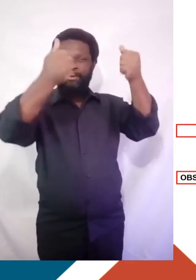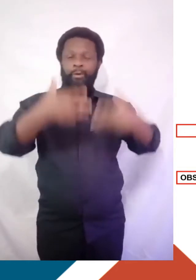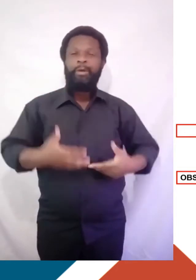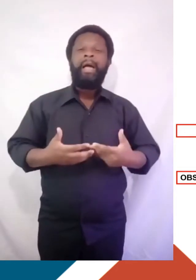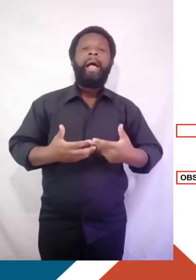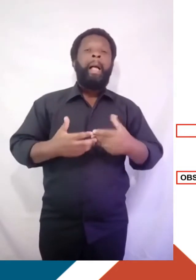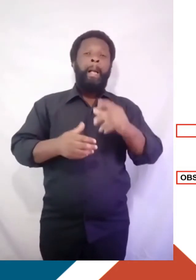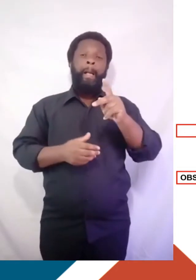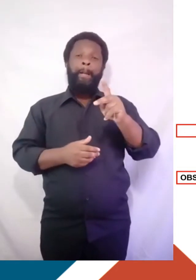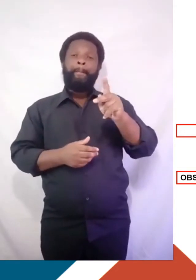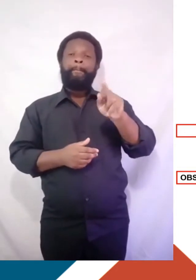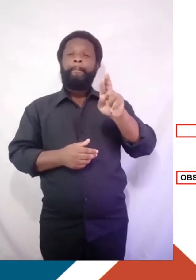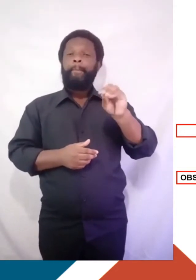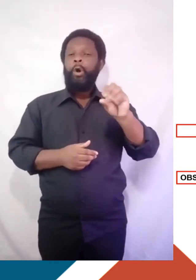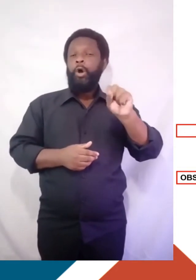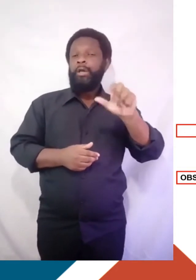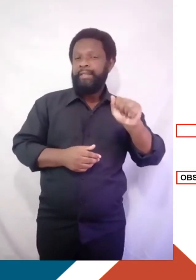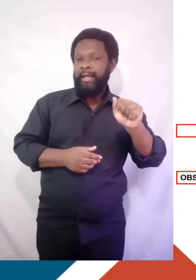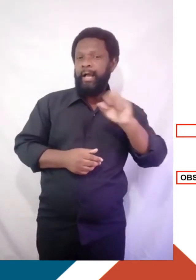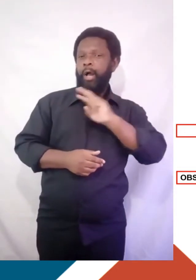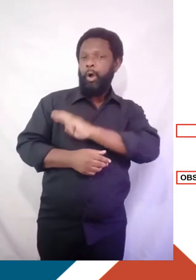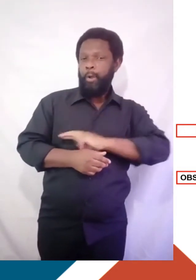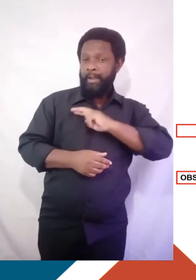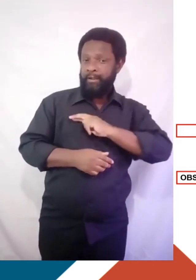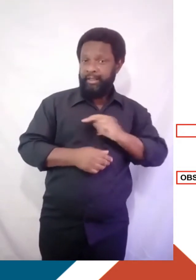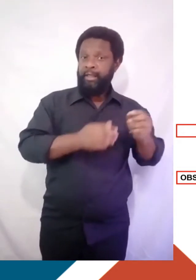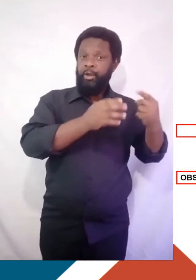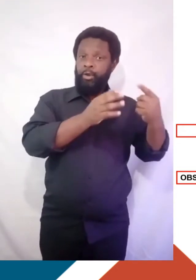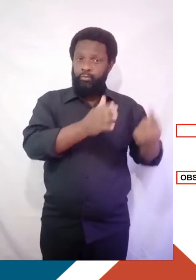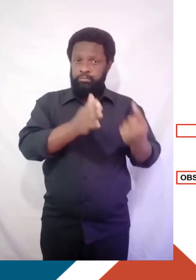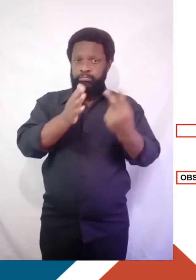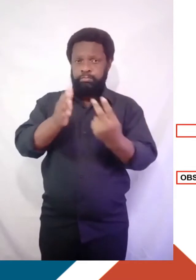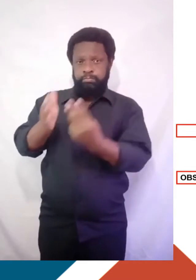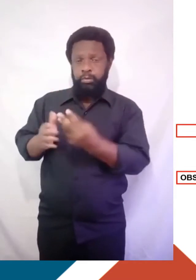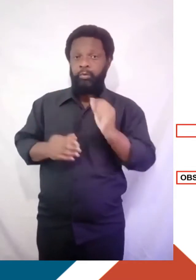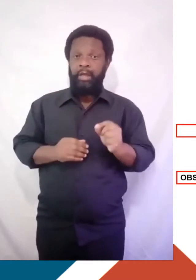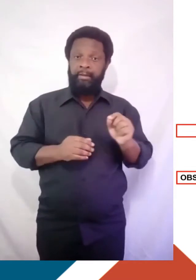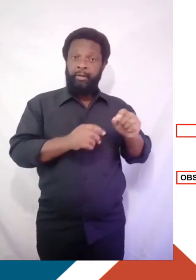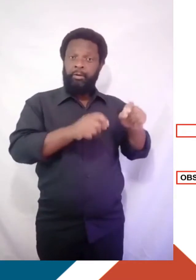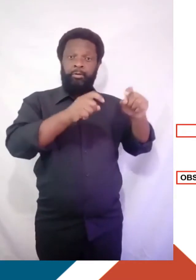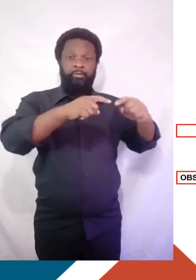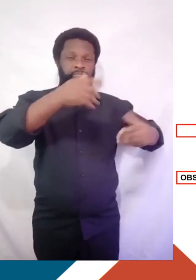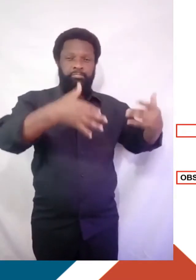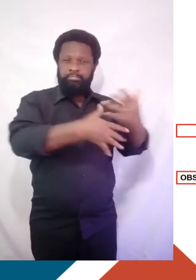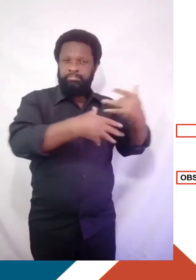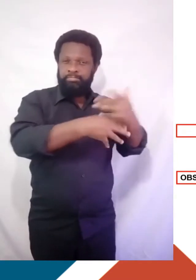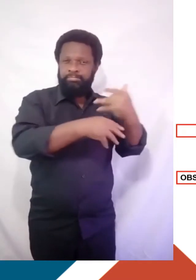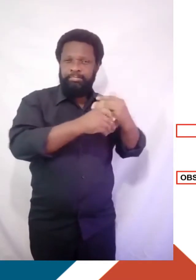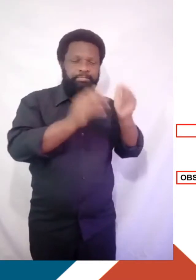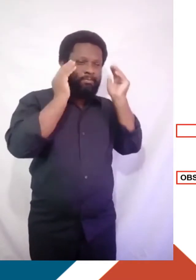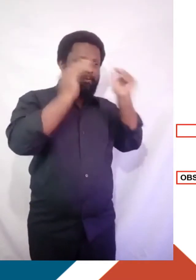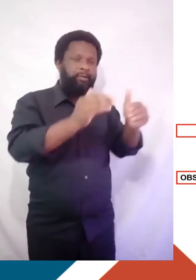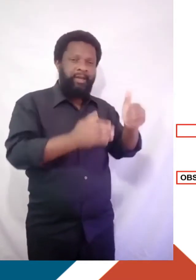prosa romântica. Vimos que ela se dividiu em 3 tipos de romance: o urbano, com foco na vida da corte e